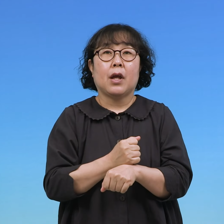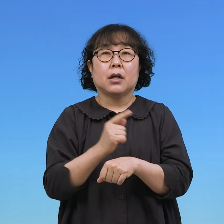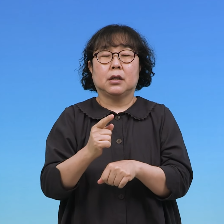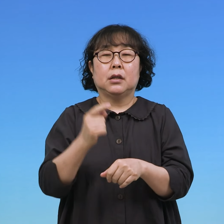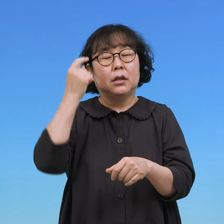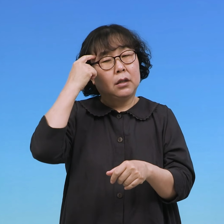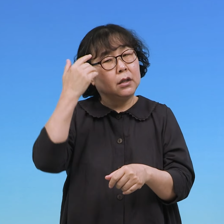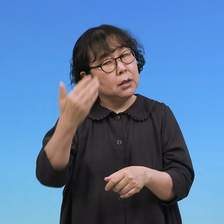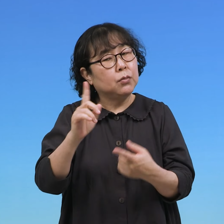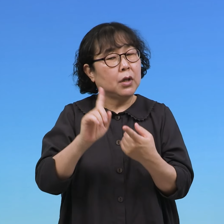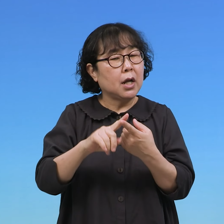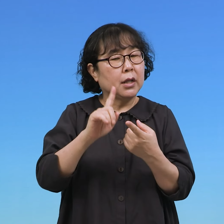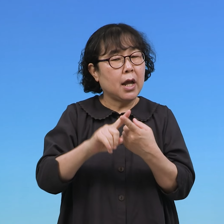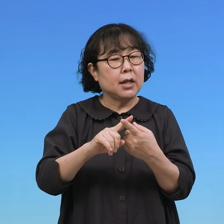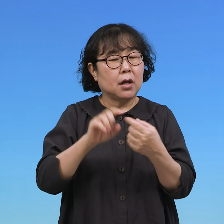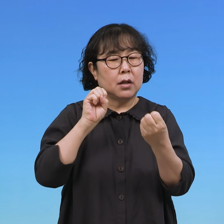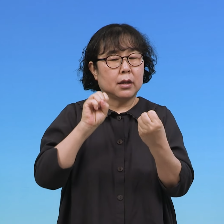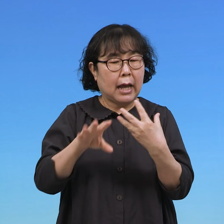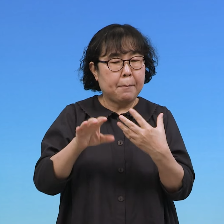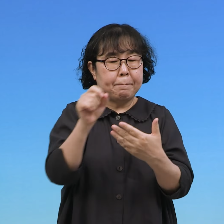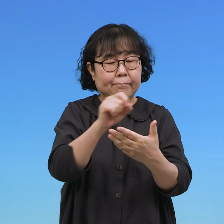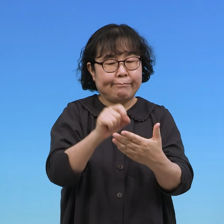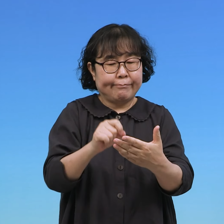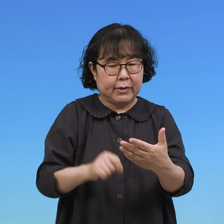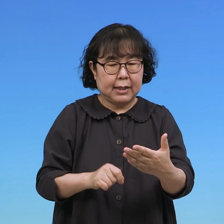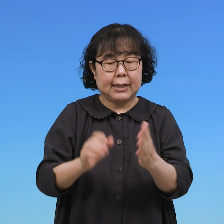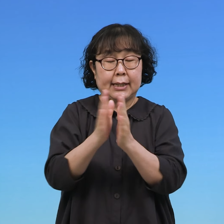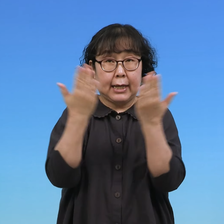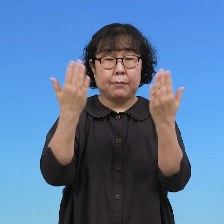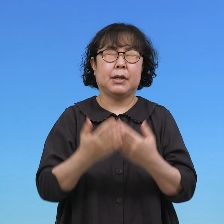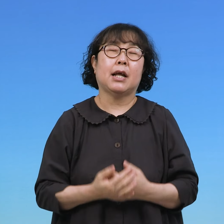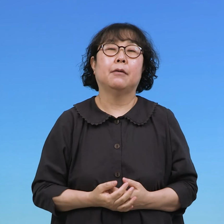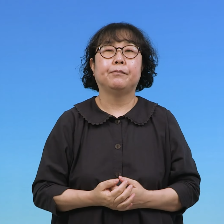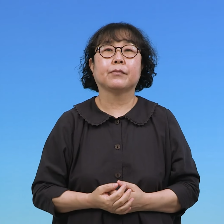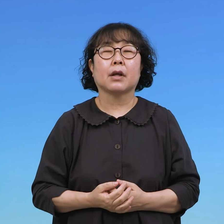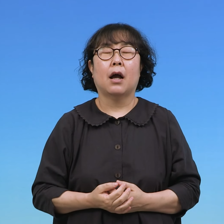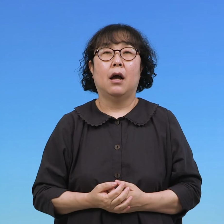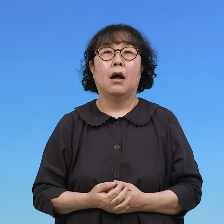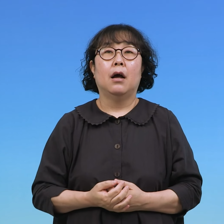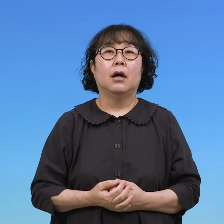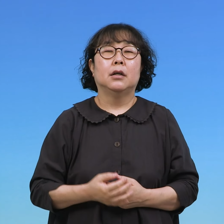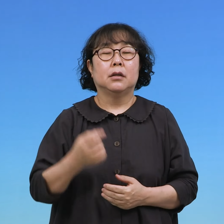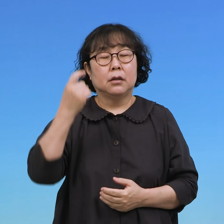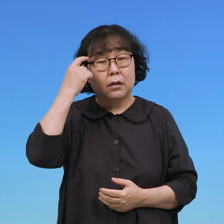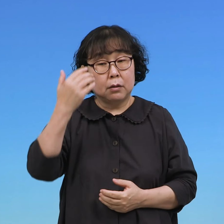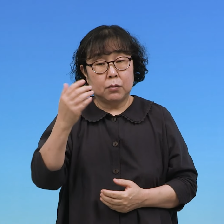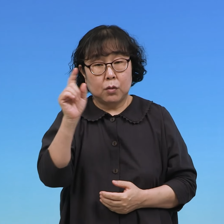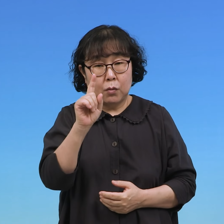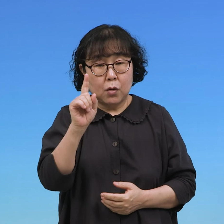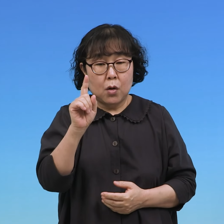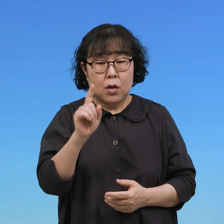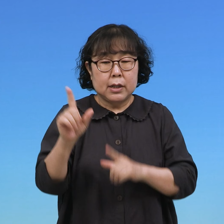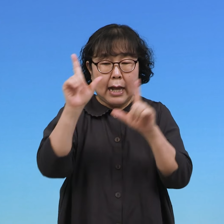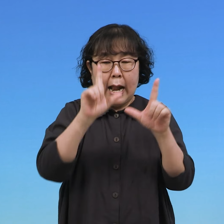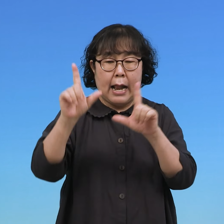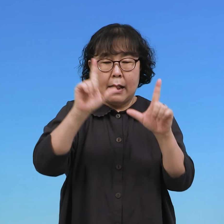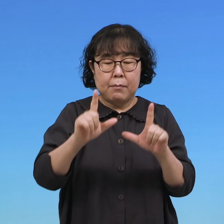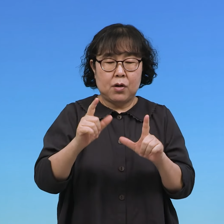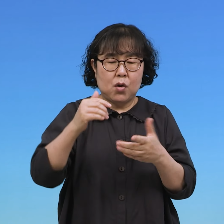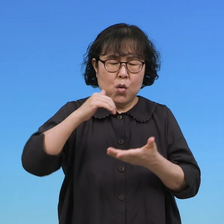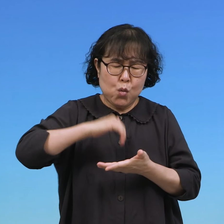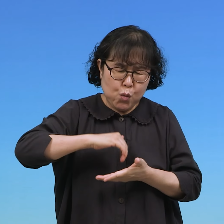그 답을 묶어서 만든 책이에요. 인생 문답. 보니까 이런 질문들입니다. 인생을 후회 없이